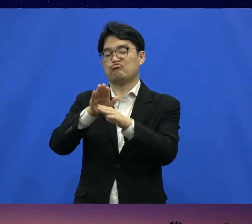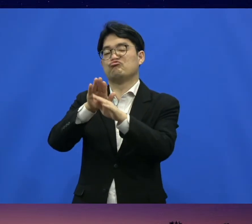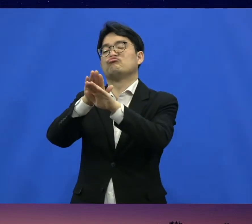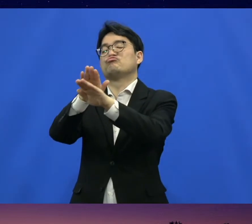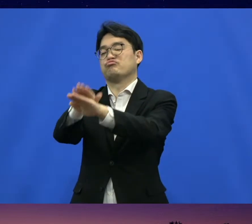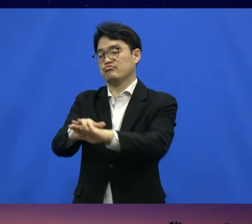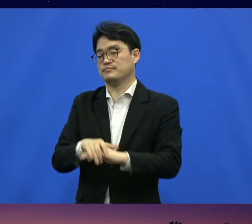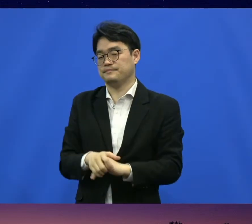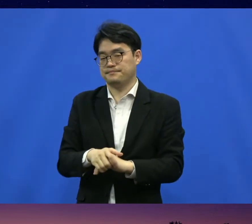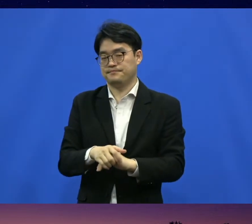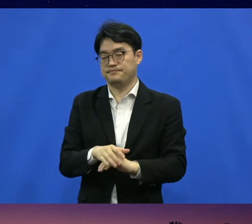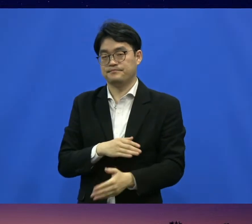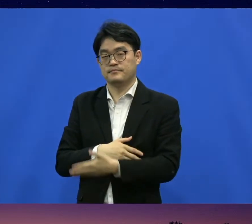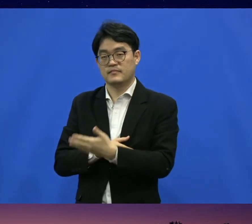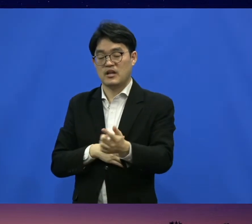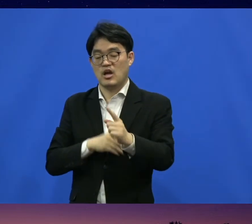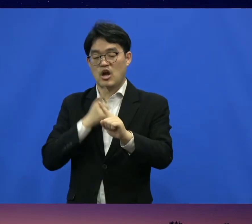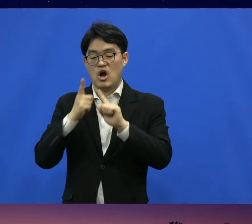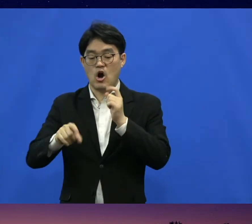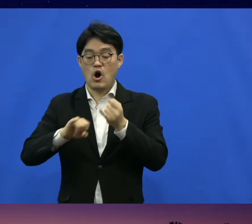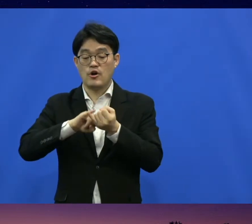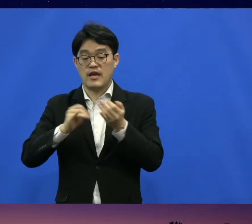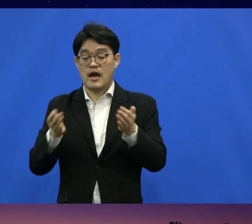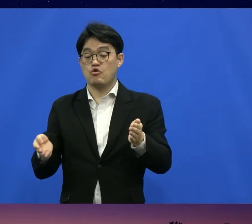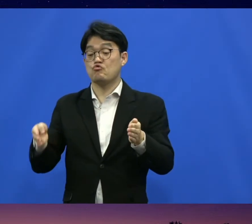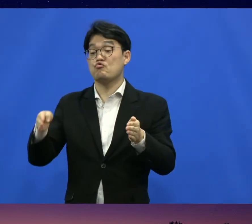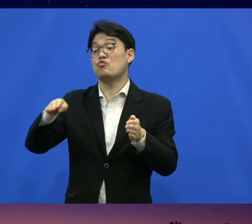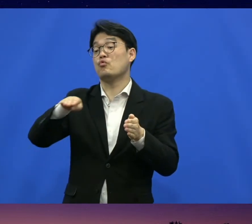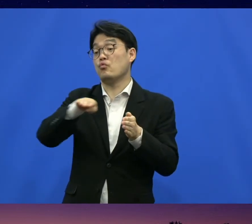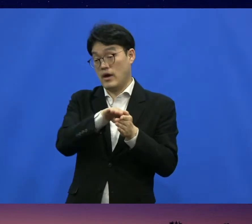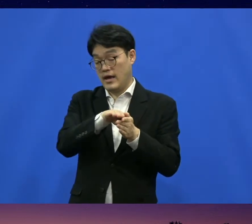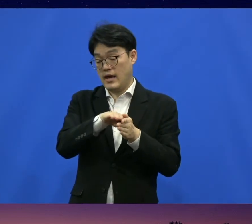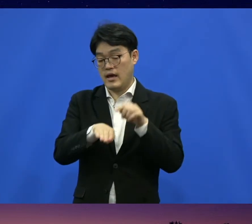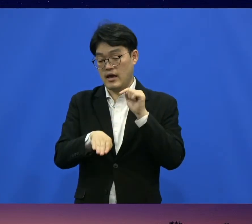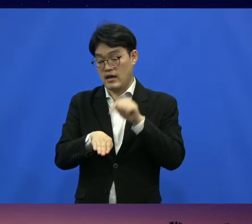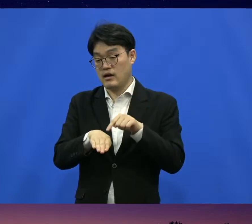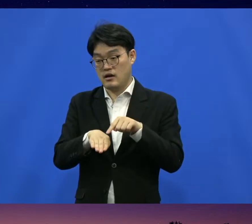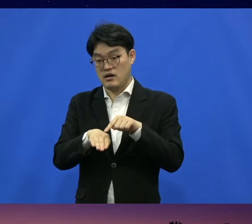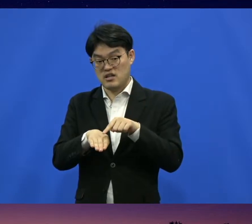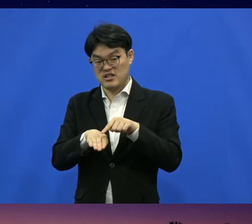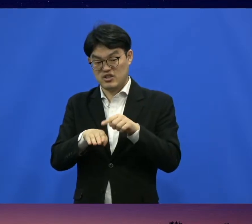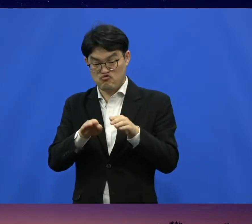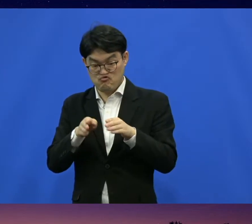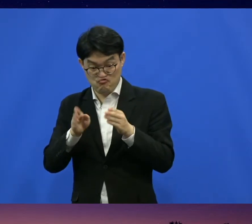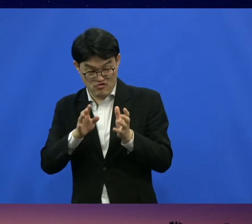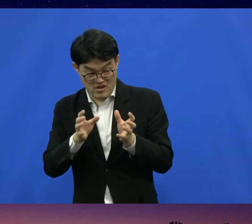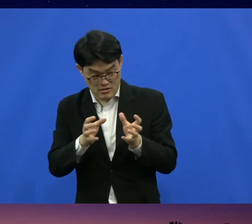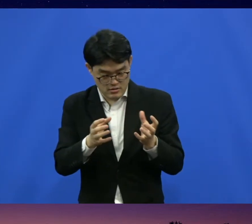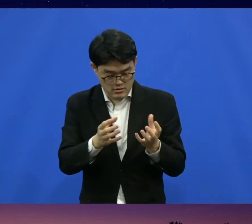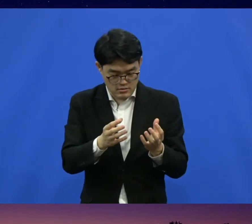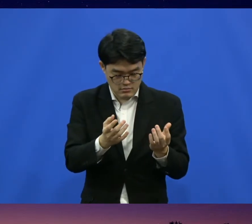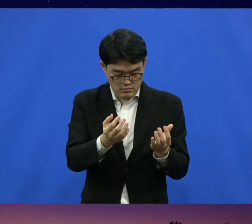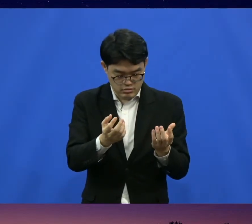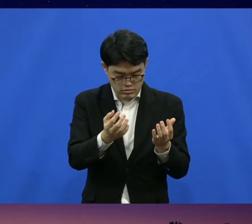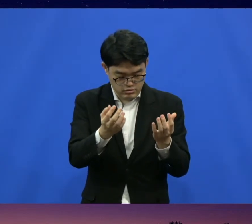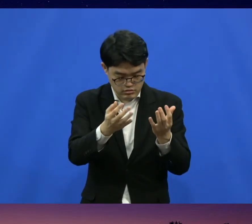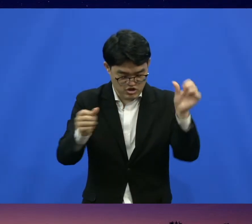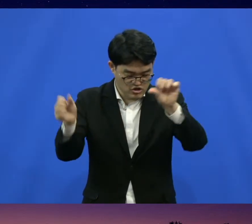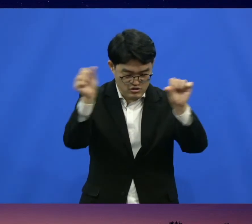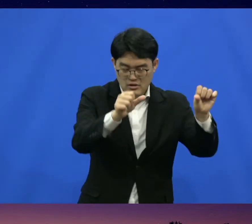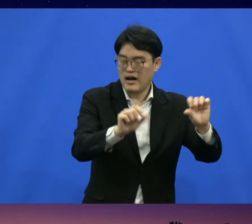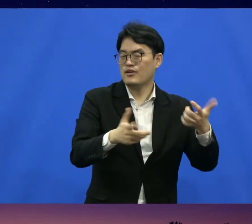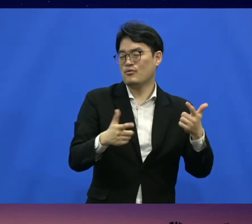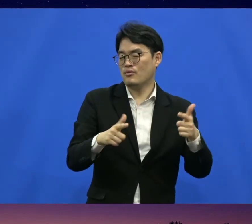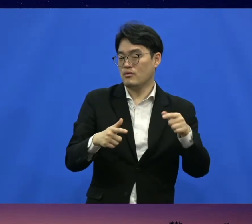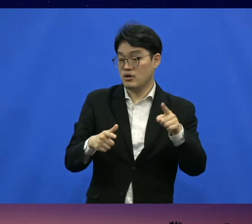여러분, 법궤 자체가 재앙을 주는 건 아니었잖아요. 법궤를 다루는 인간의 문제였지. 저주를 좋아하시는 하나님이